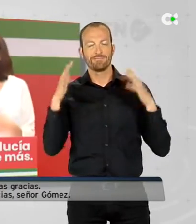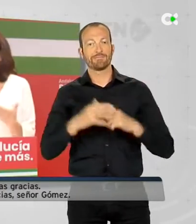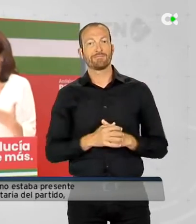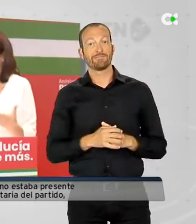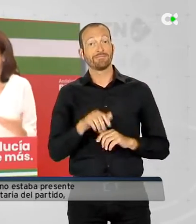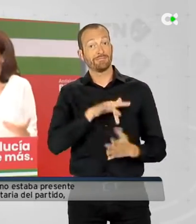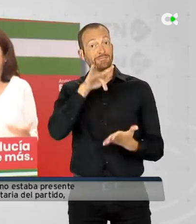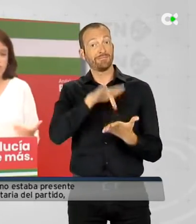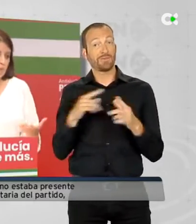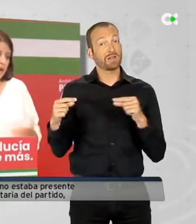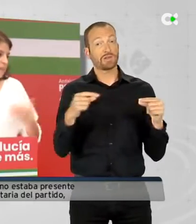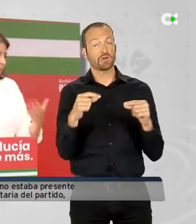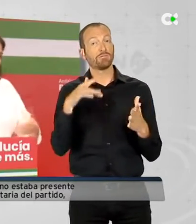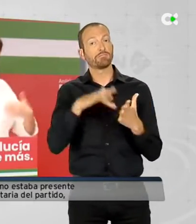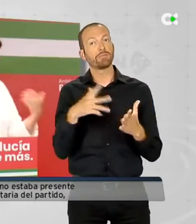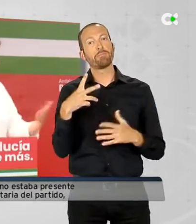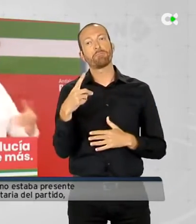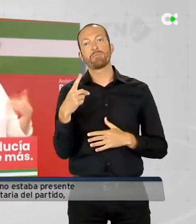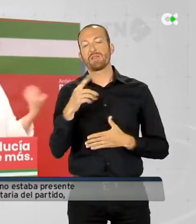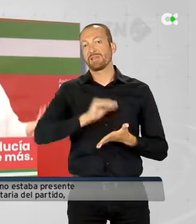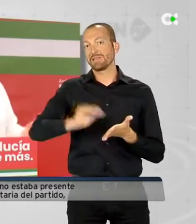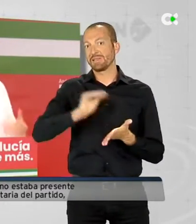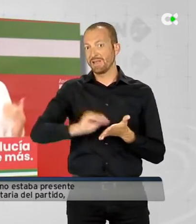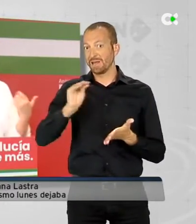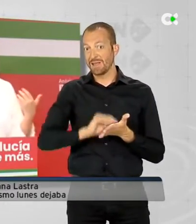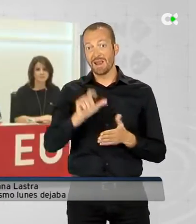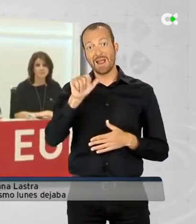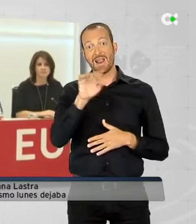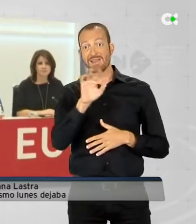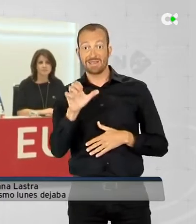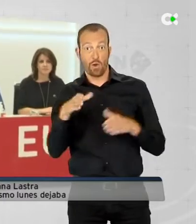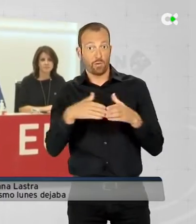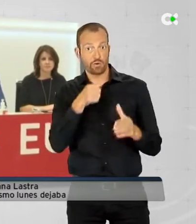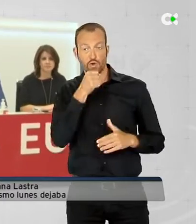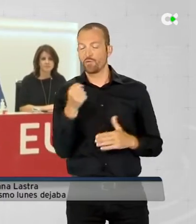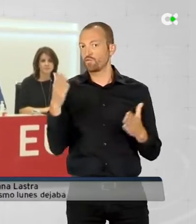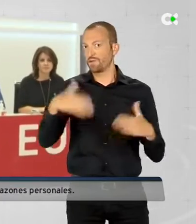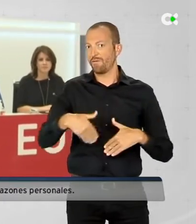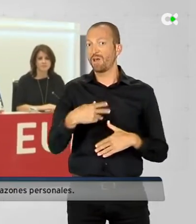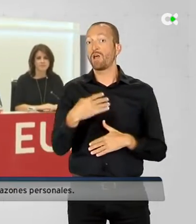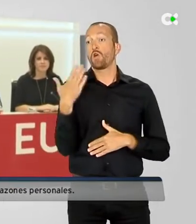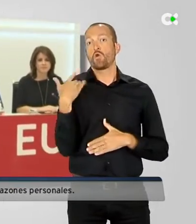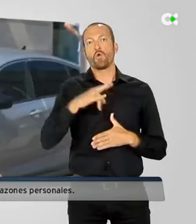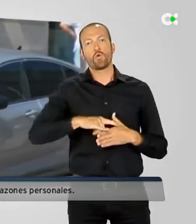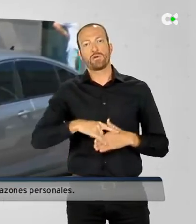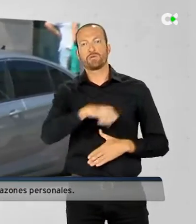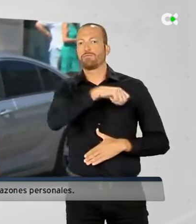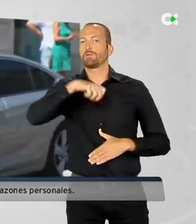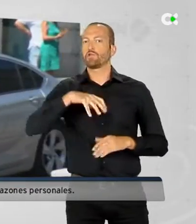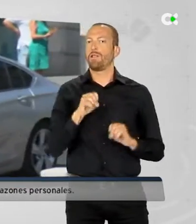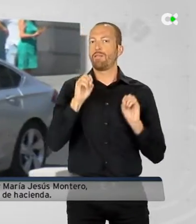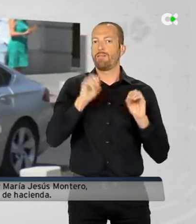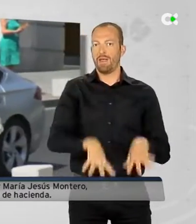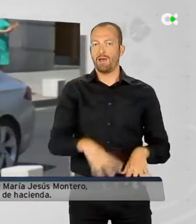En esa sesión no estaba presente la vicesecretaria del partido, Adriana Lastra, que este mismo lunes dejaba su cargo por razones personales.